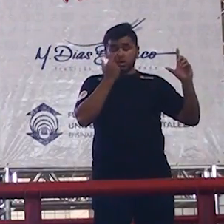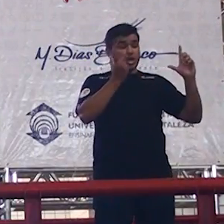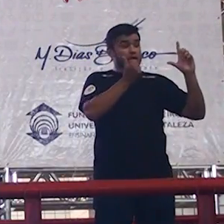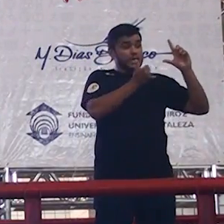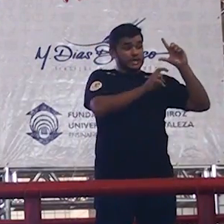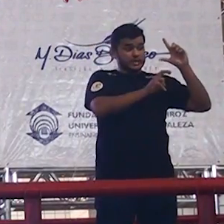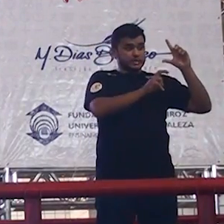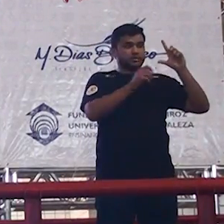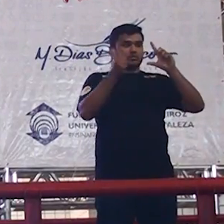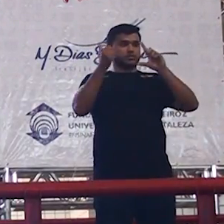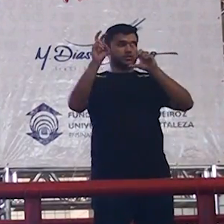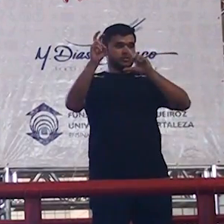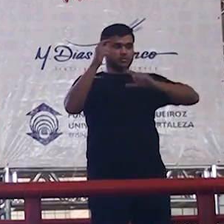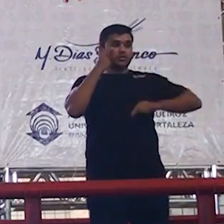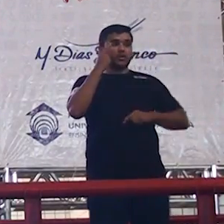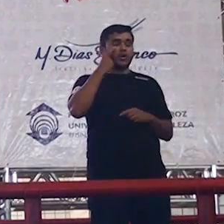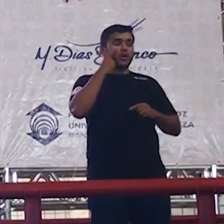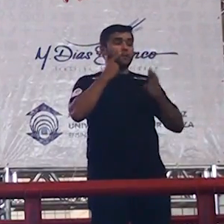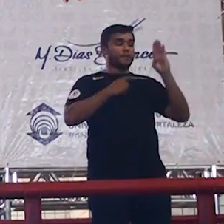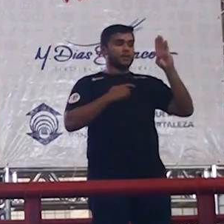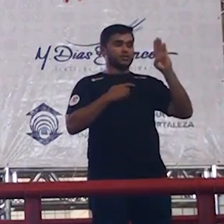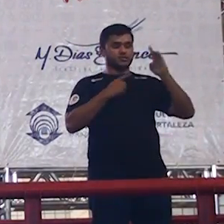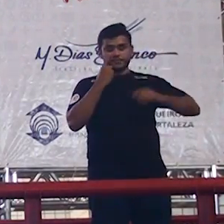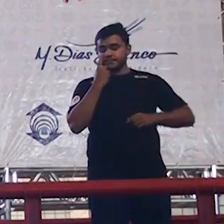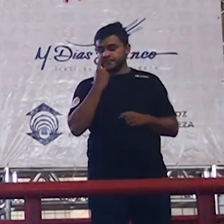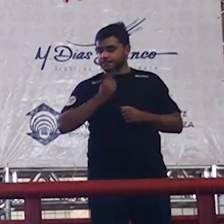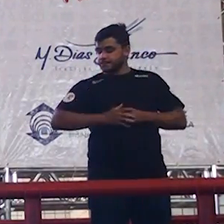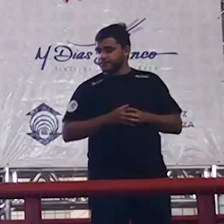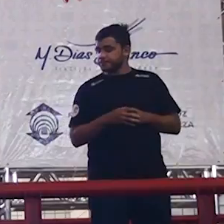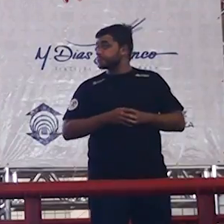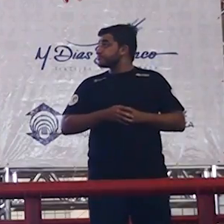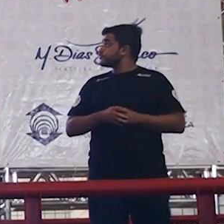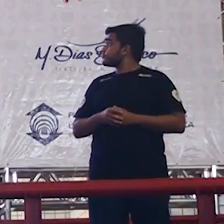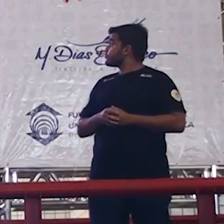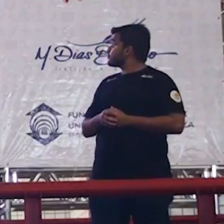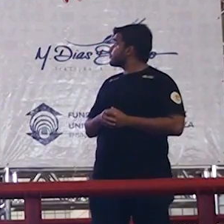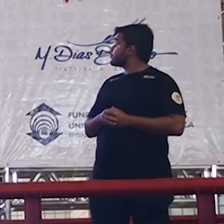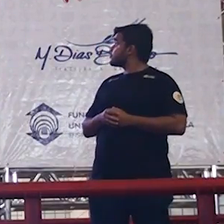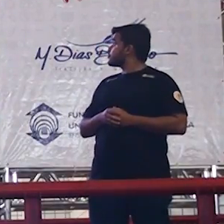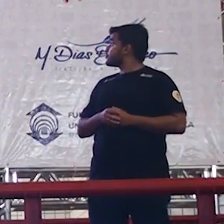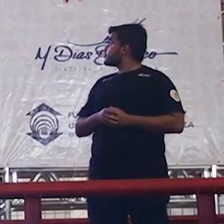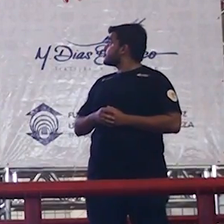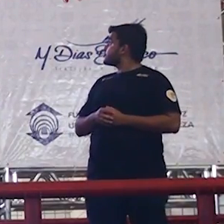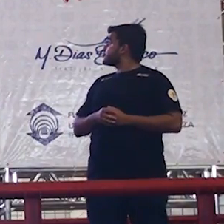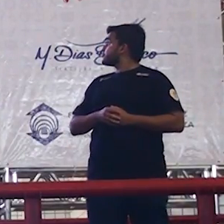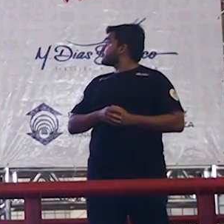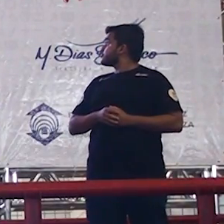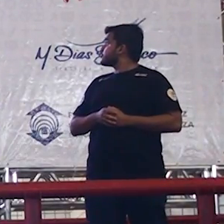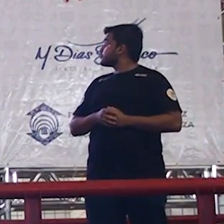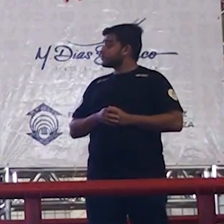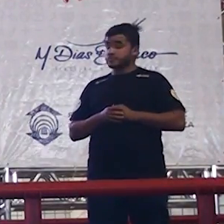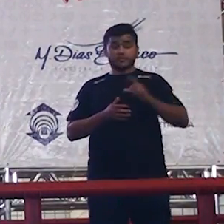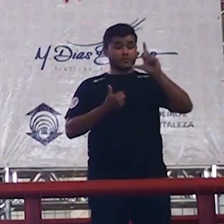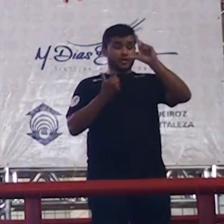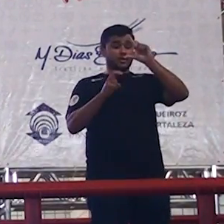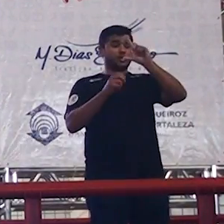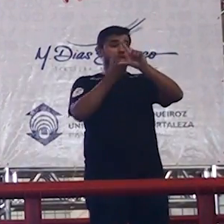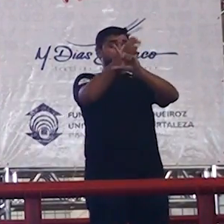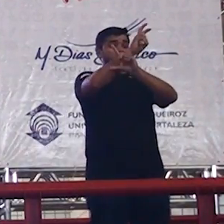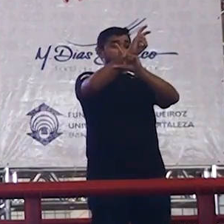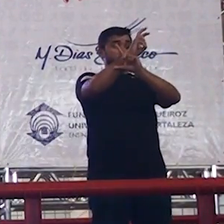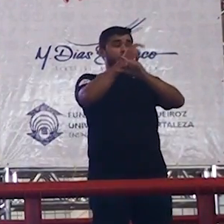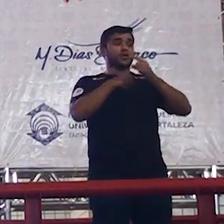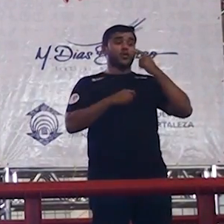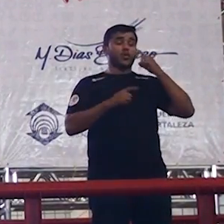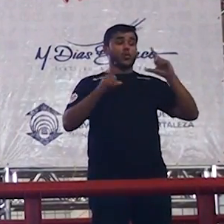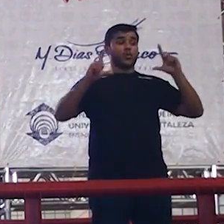triângulo tem base 15 e 15. E o segundo triângulo tem base 3 e 21.